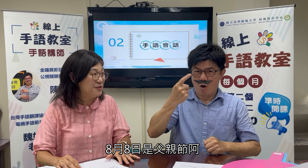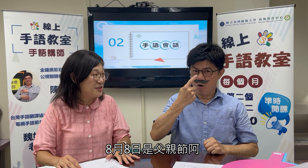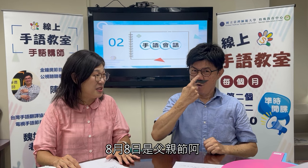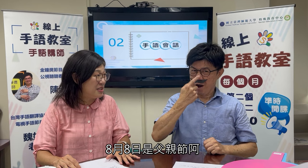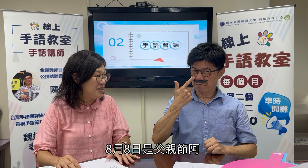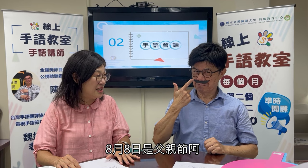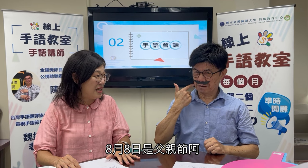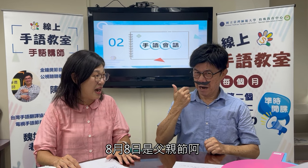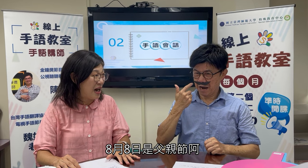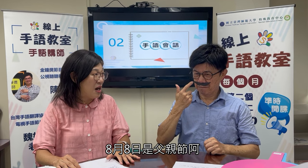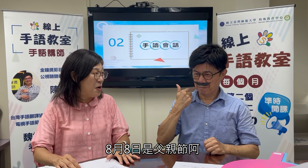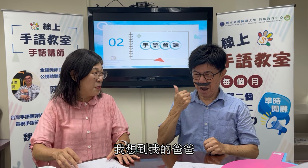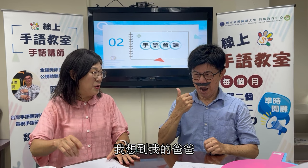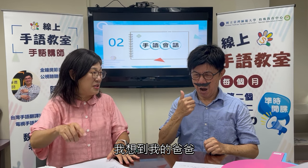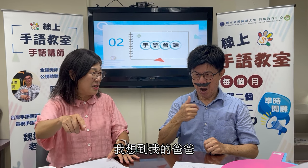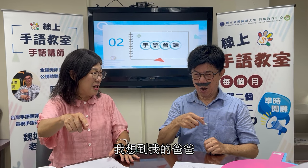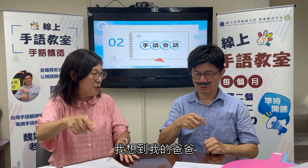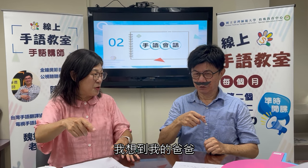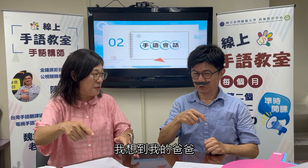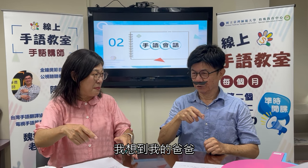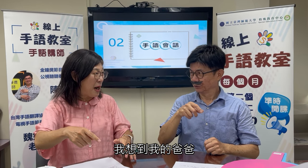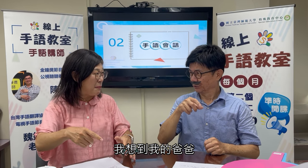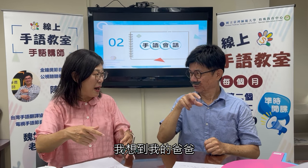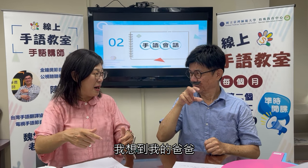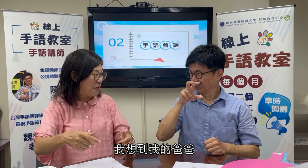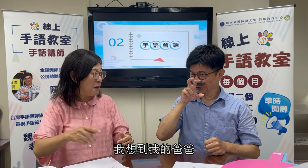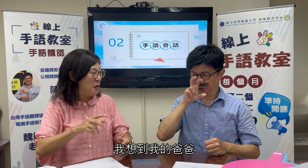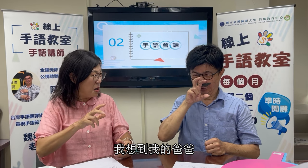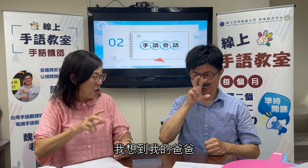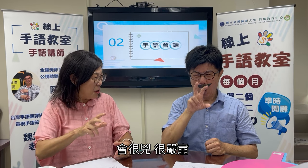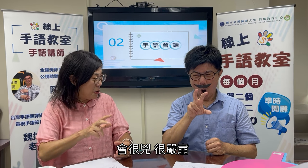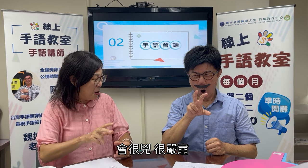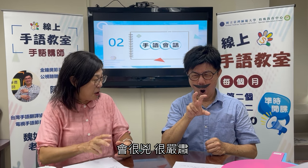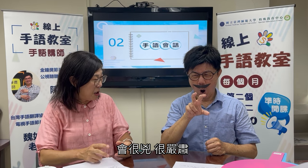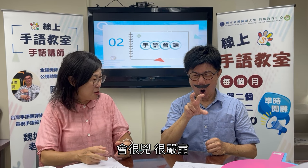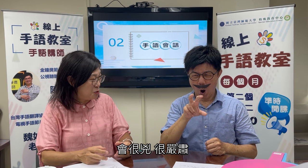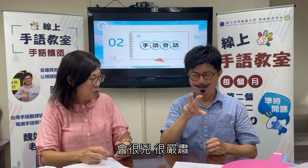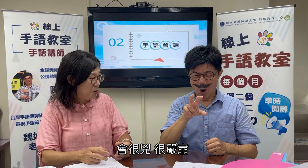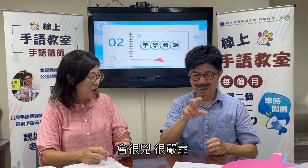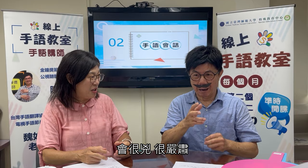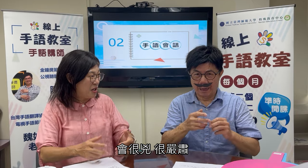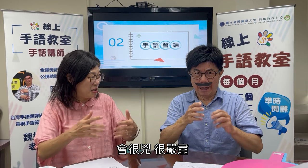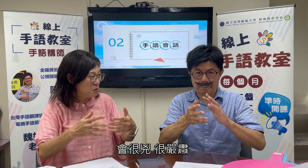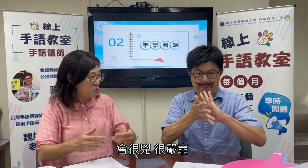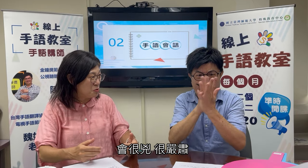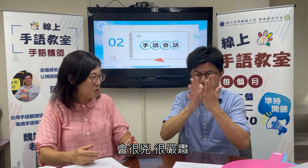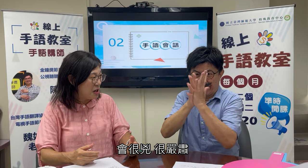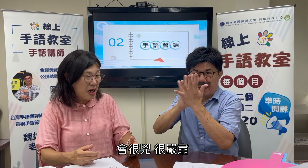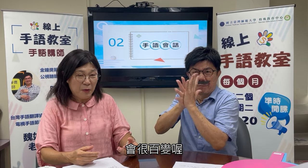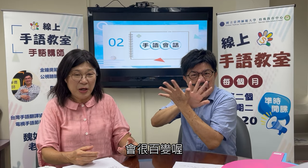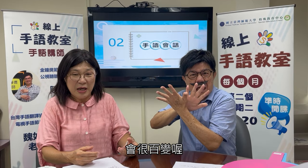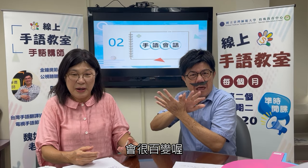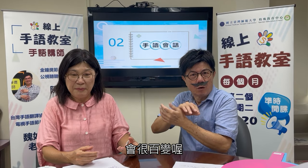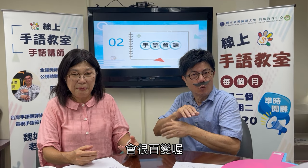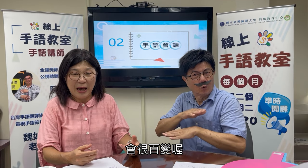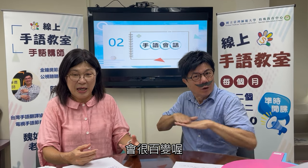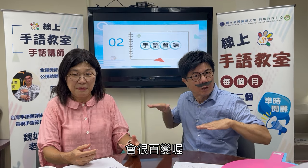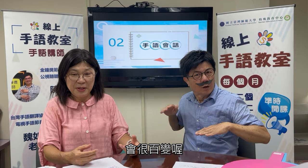亲节呀、啊。我想到我的爸爸哦，会很凶、很严肃，会很百变